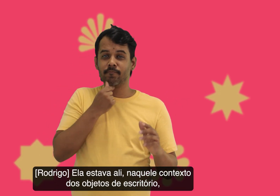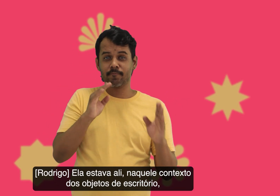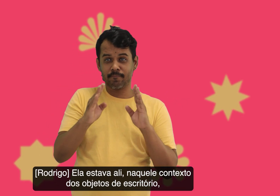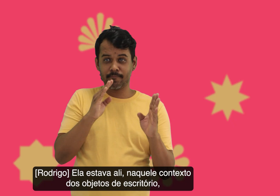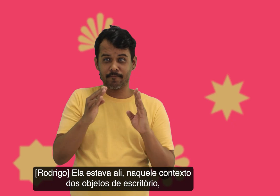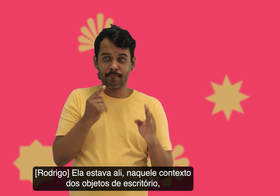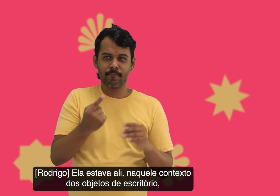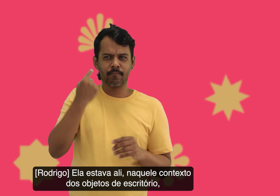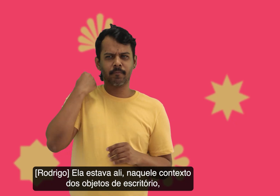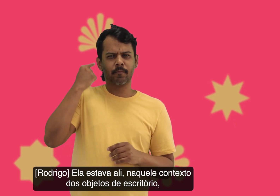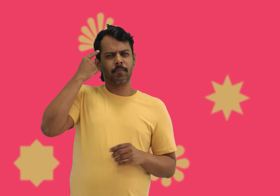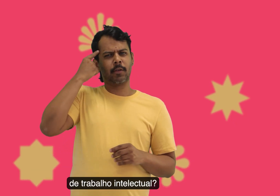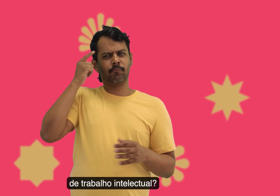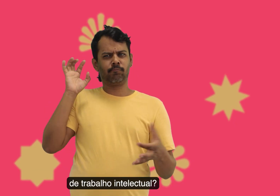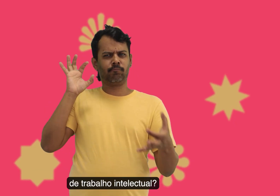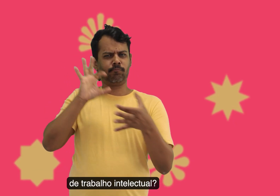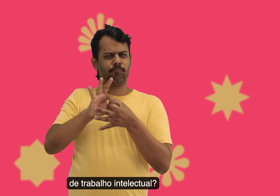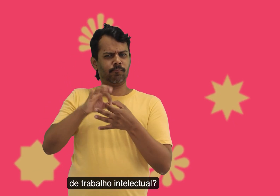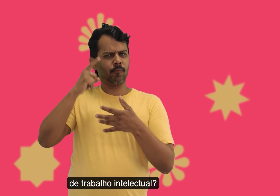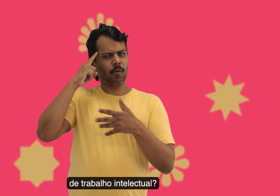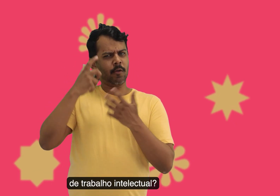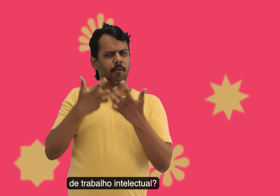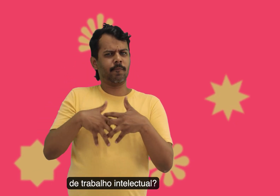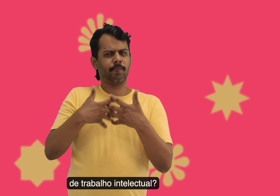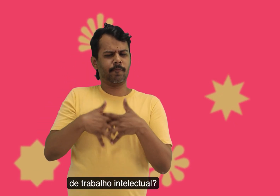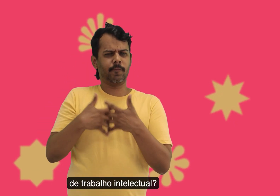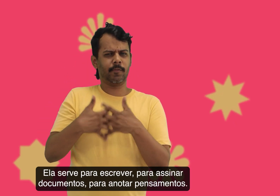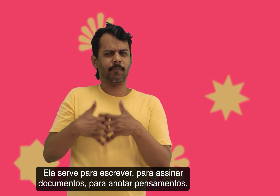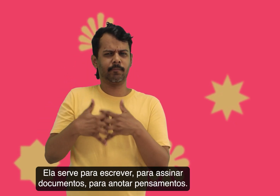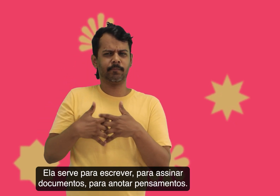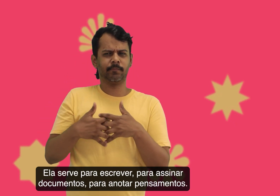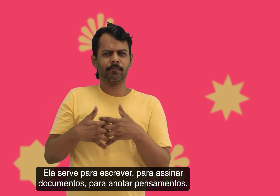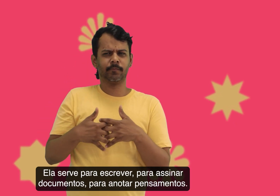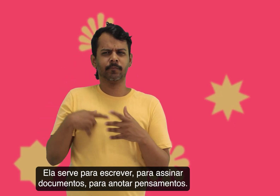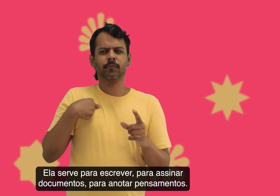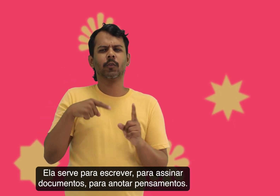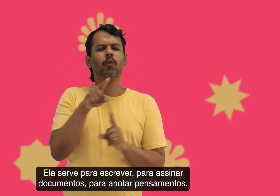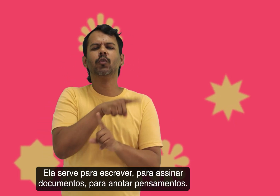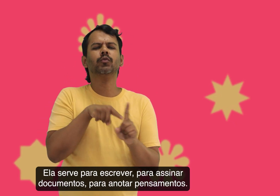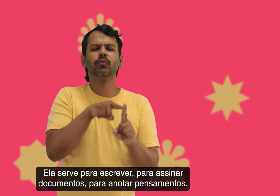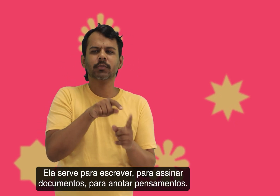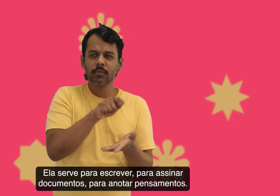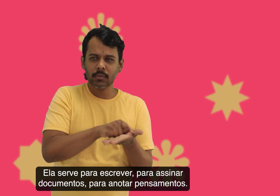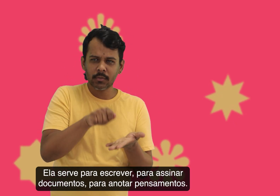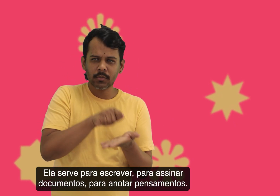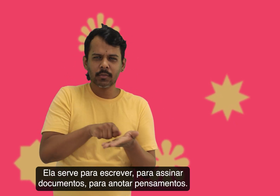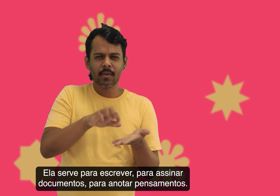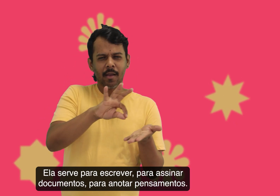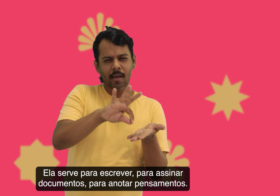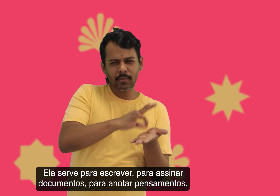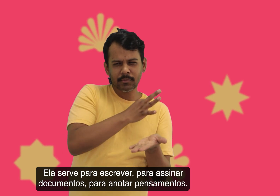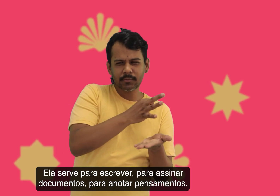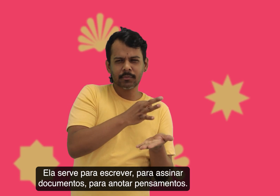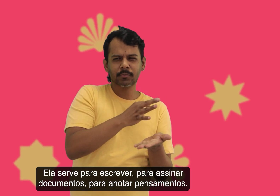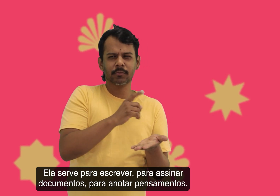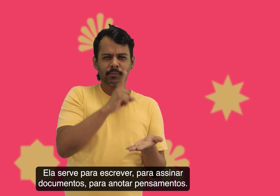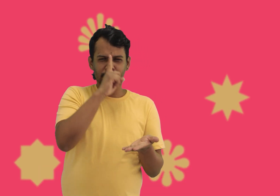dos objetos de escritório, né? De trabalho intelectual. Ela serve para escrever, para assinar documentos, para anotar